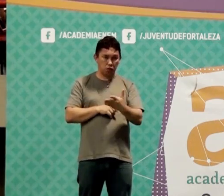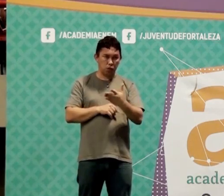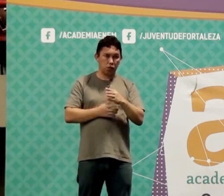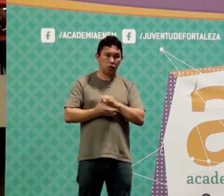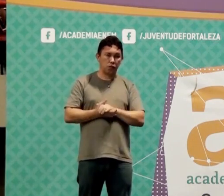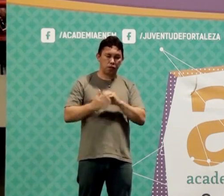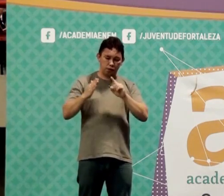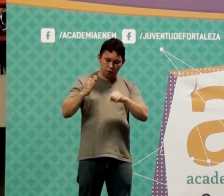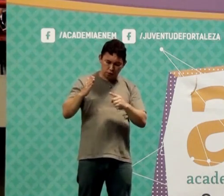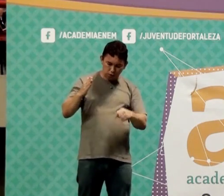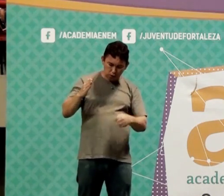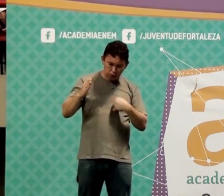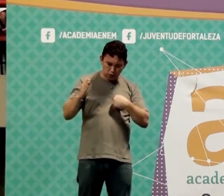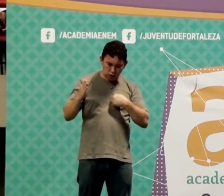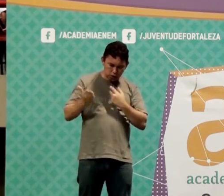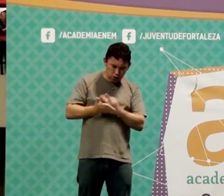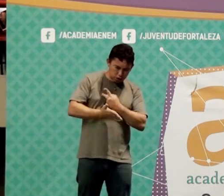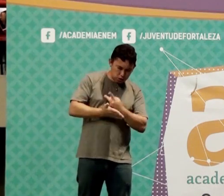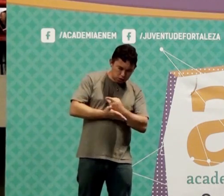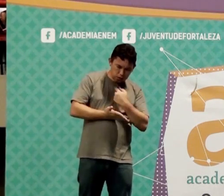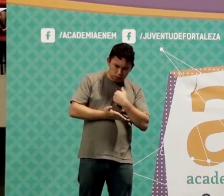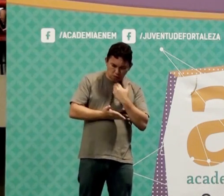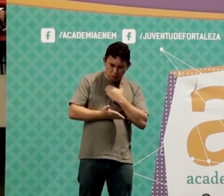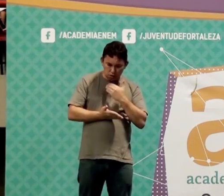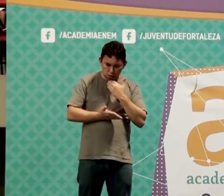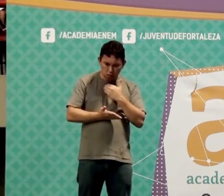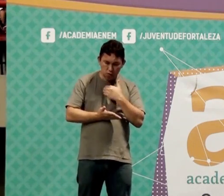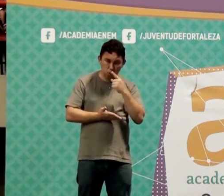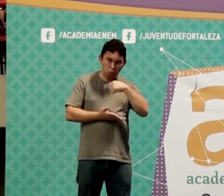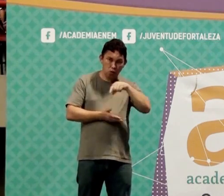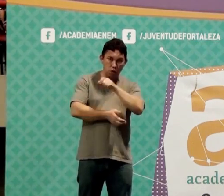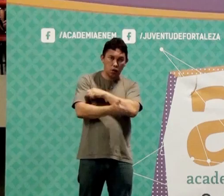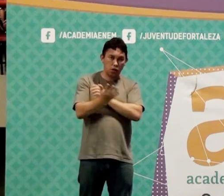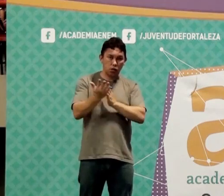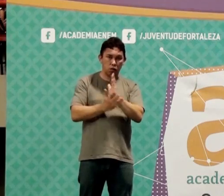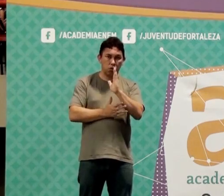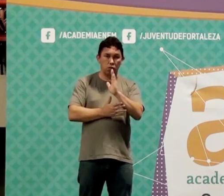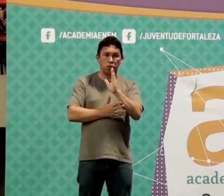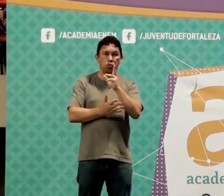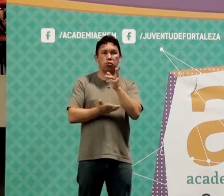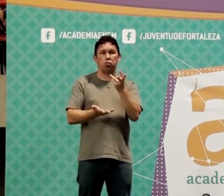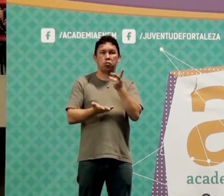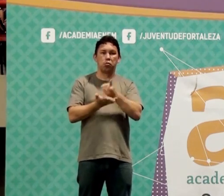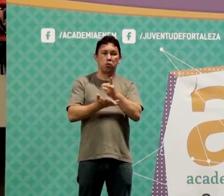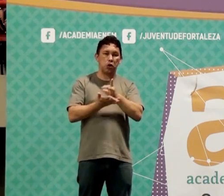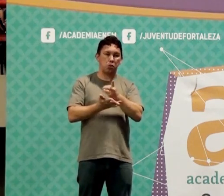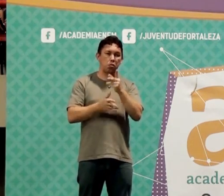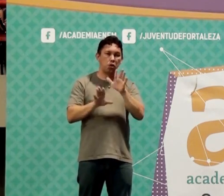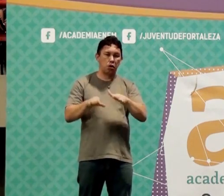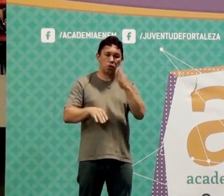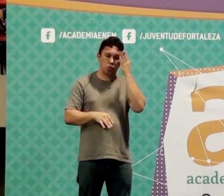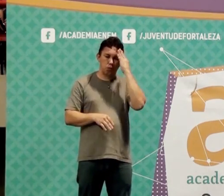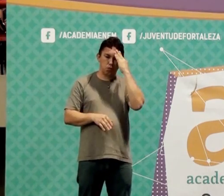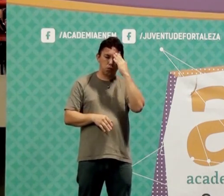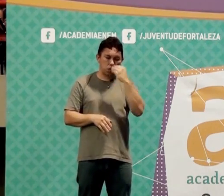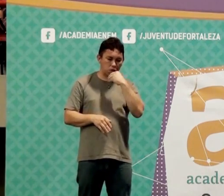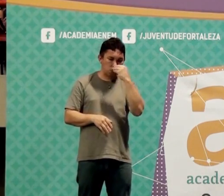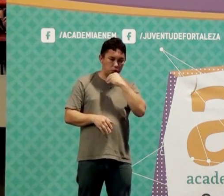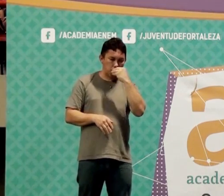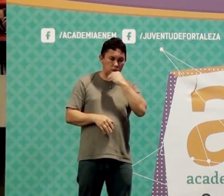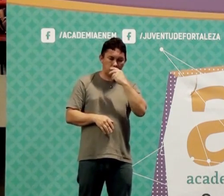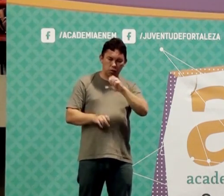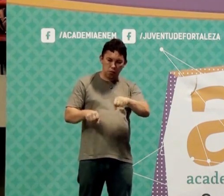não têm a obrigação de cara, já está sabendo do que está falando a questão, não. Tenha calma, não vá se desesperar, não. Tem